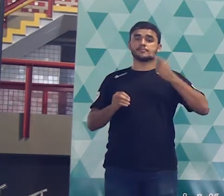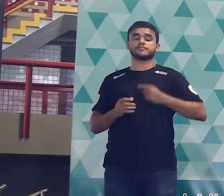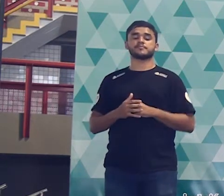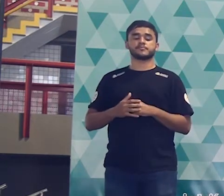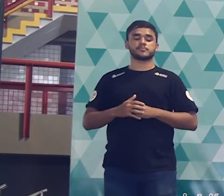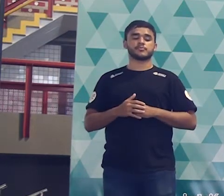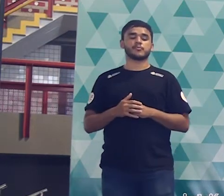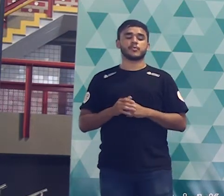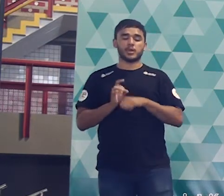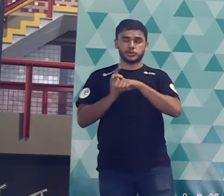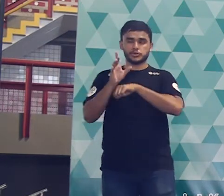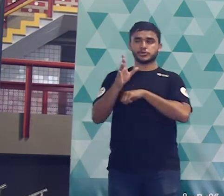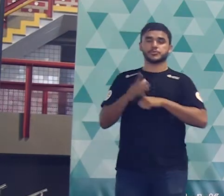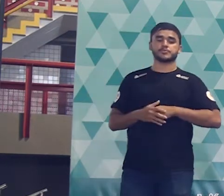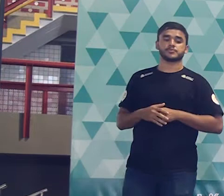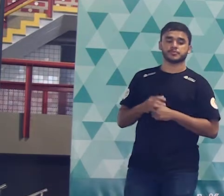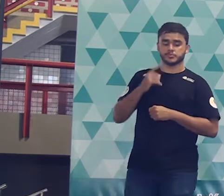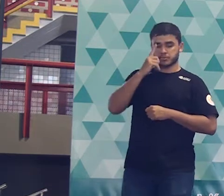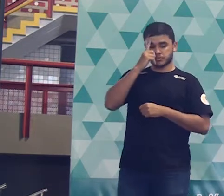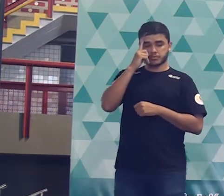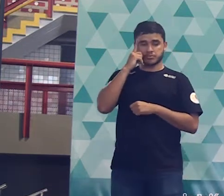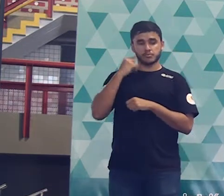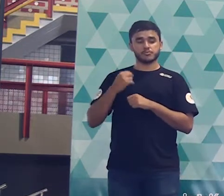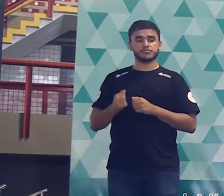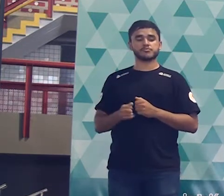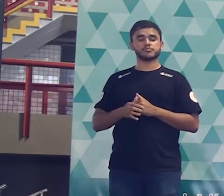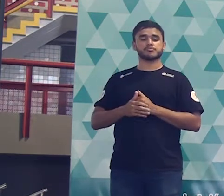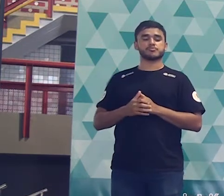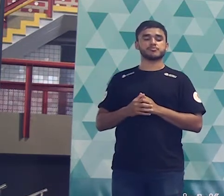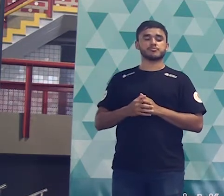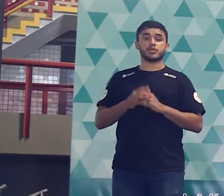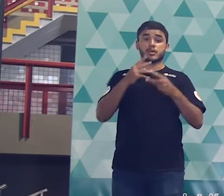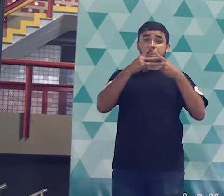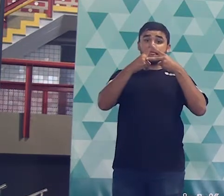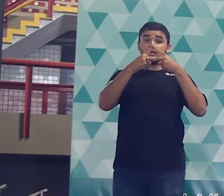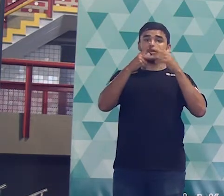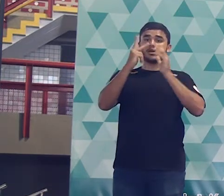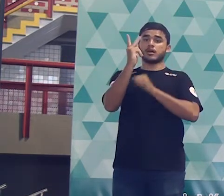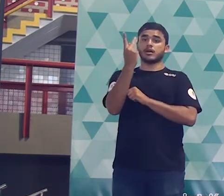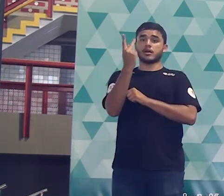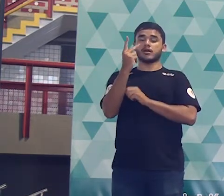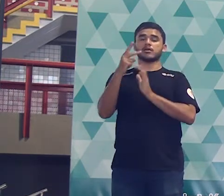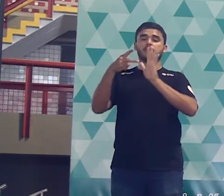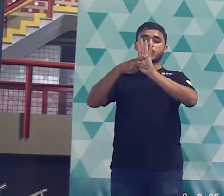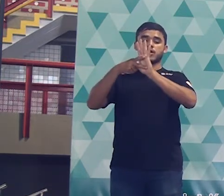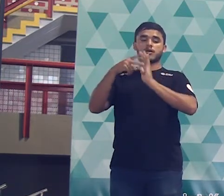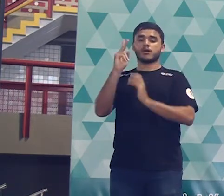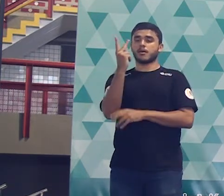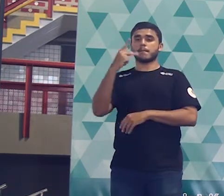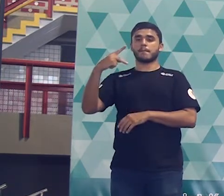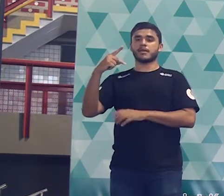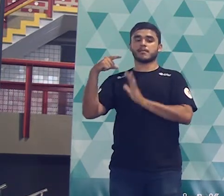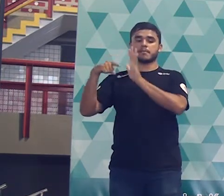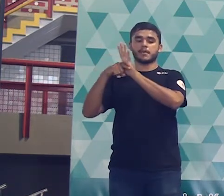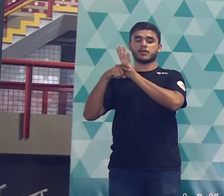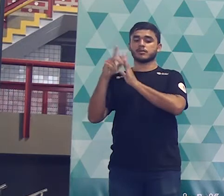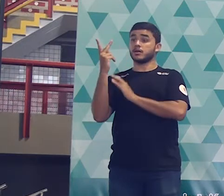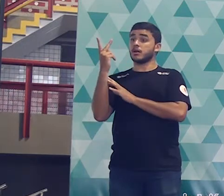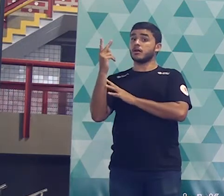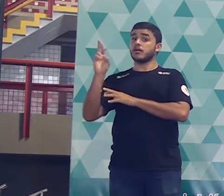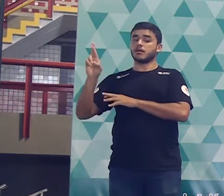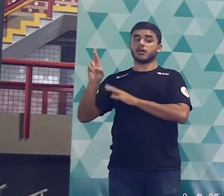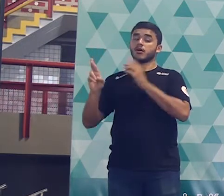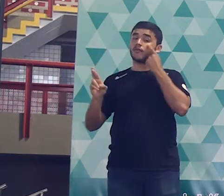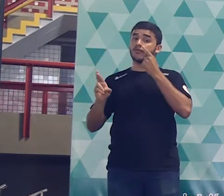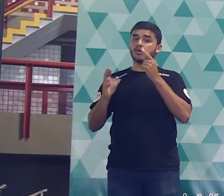Mais uma dica para vocês. Quando eu fizer esse cálculo, quando eu fizer esse ΔH, Se for maior do que zero,